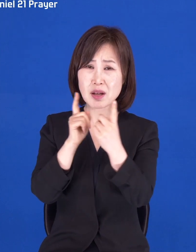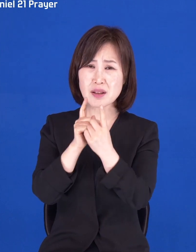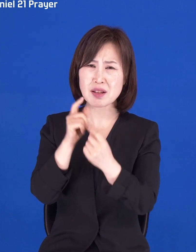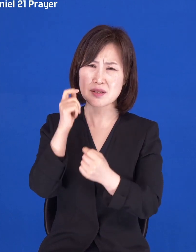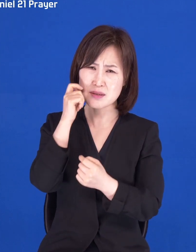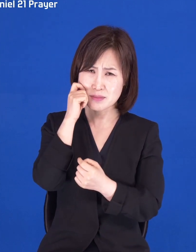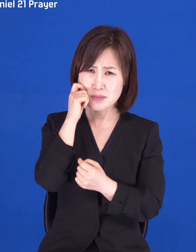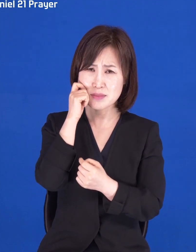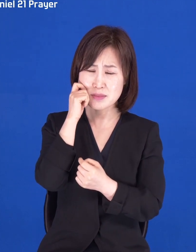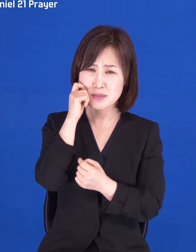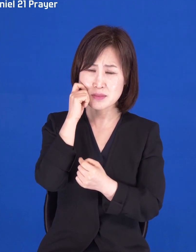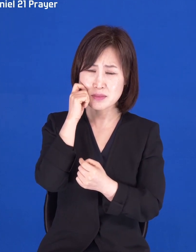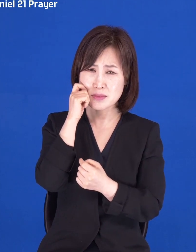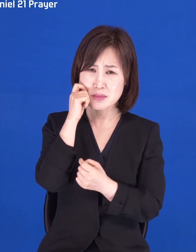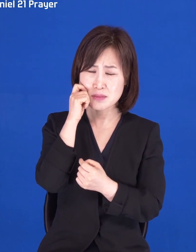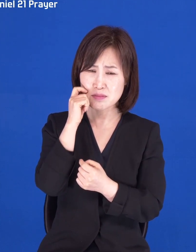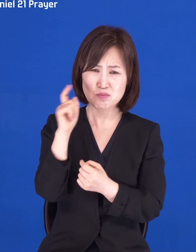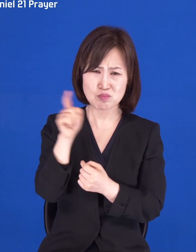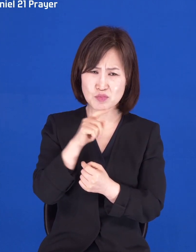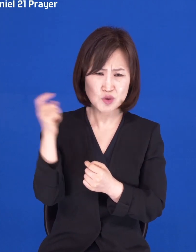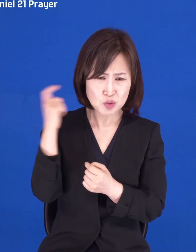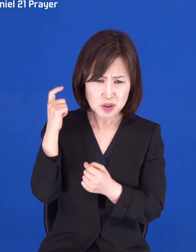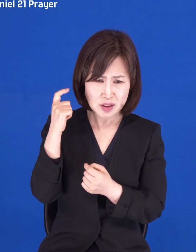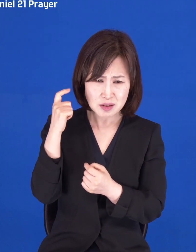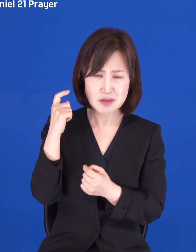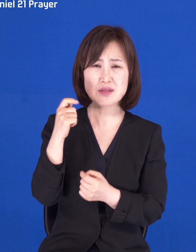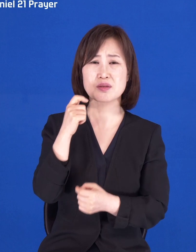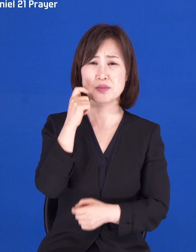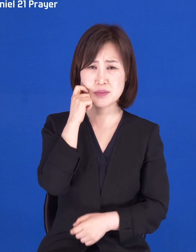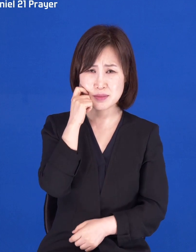못하고 만날 수가 없었습니다.